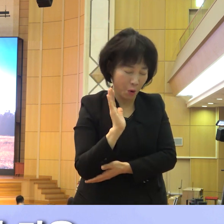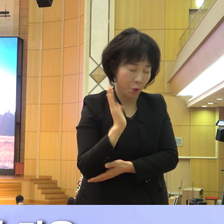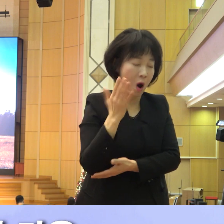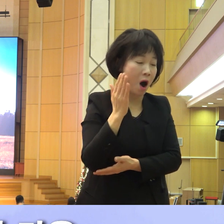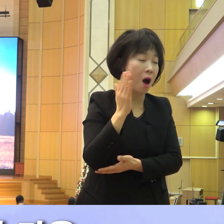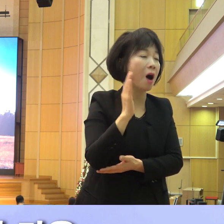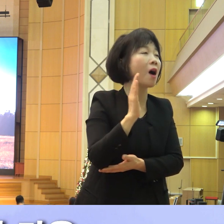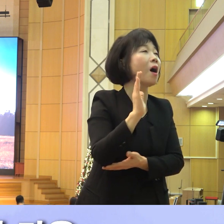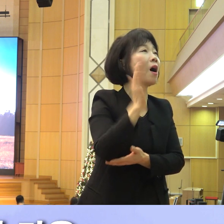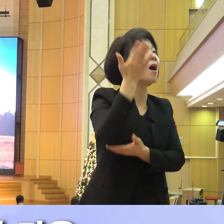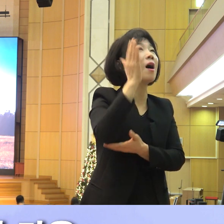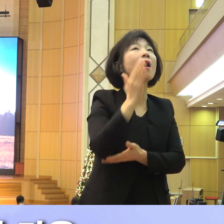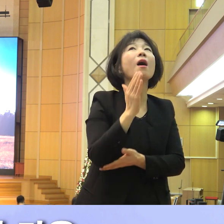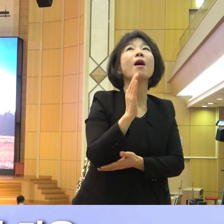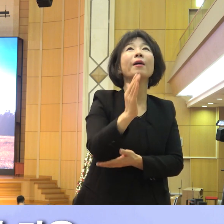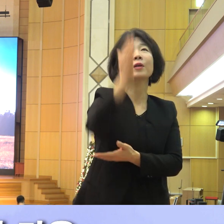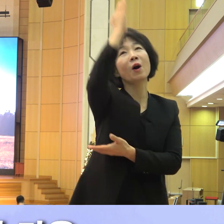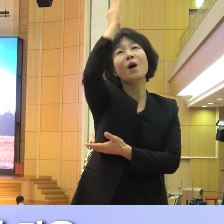영광